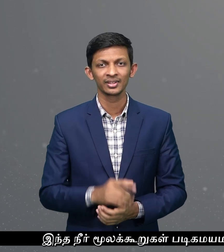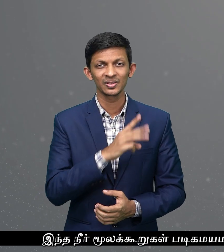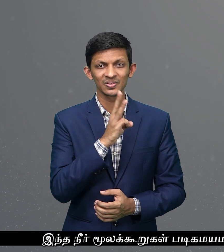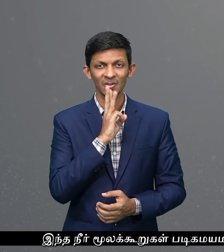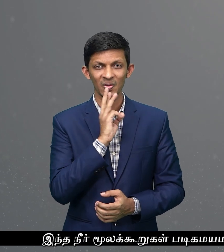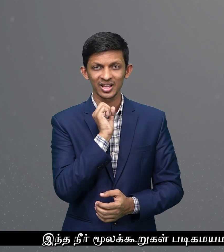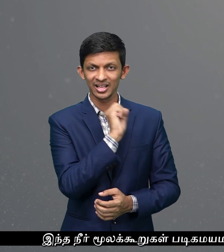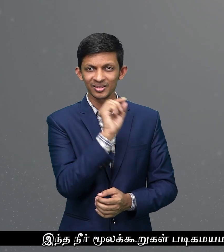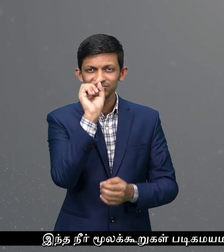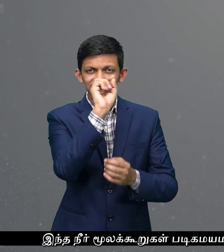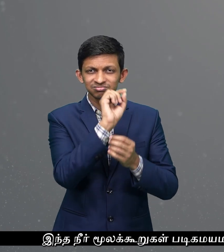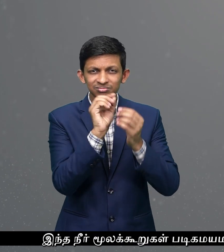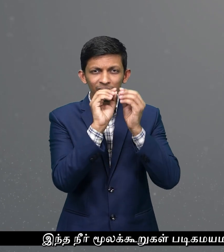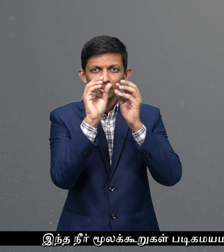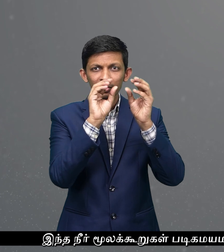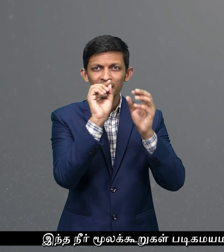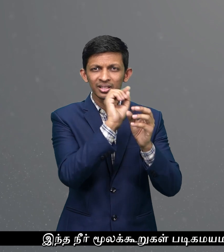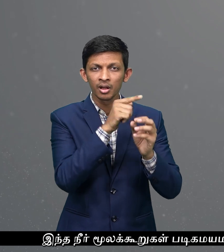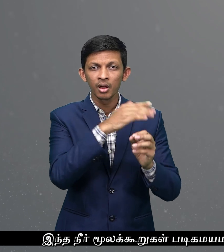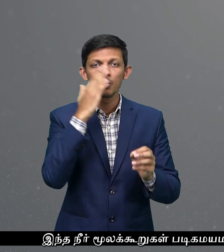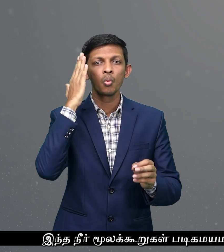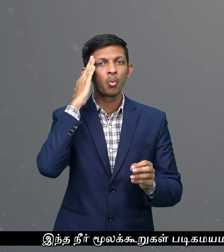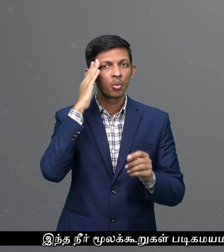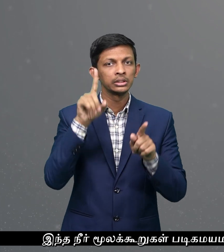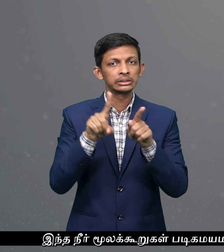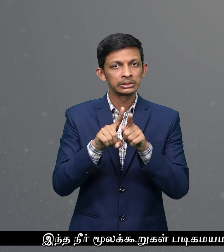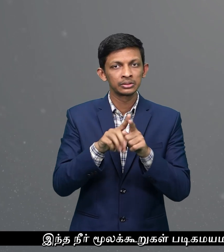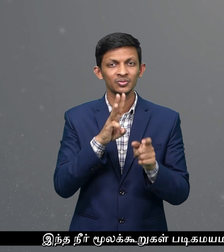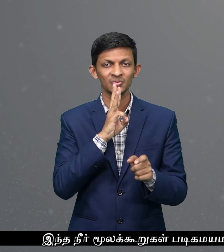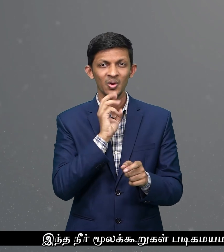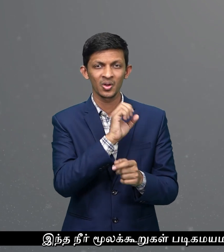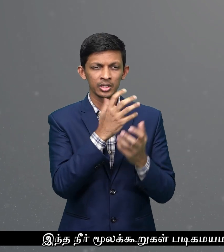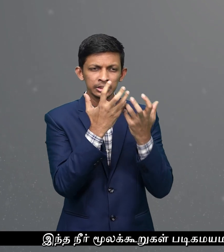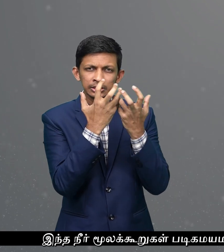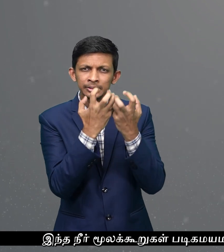இந்த நீர் மூலக்கூறுகள் படிகமயமாக்கல் நீர் என்று அழைக்கப்படுகின்றன.